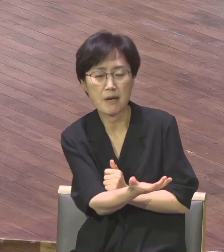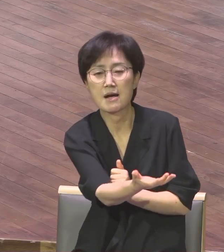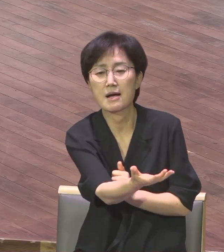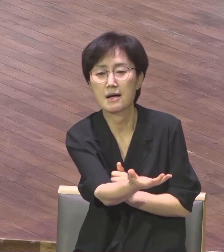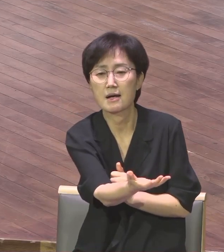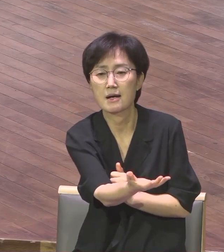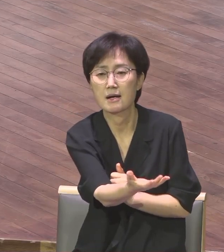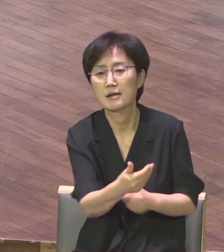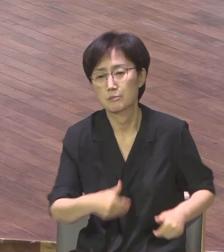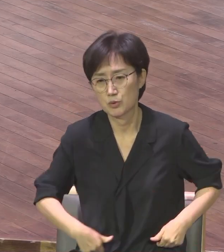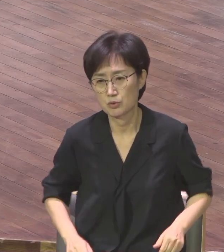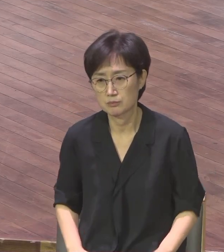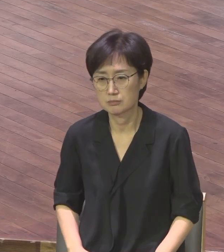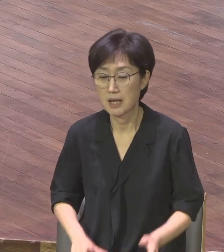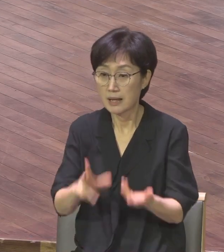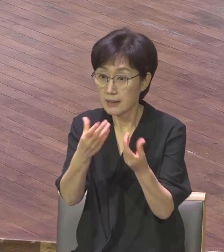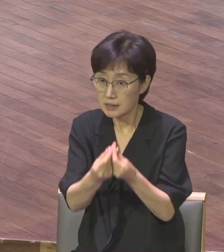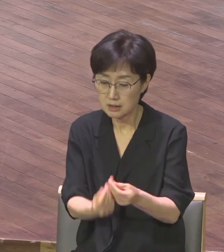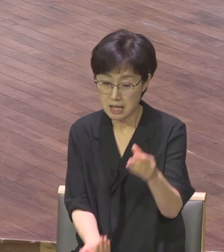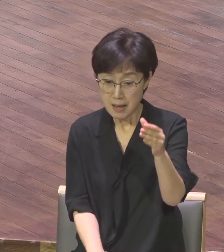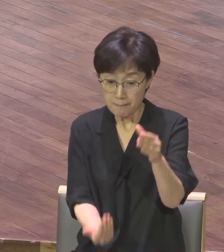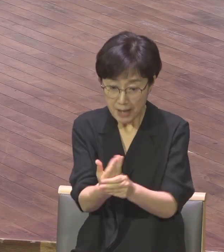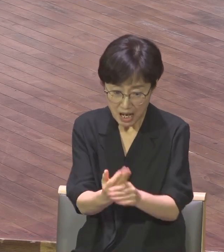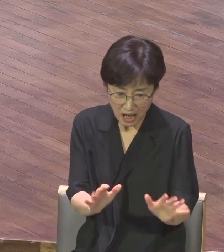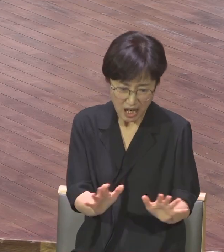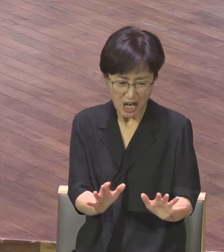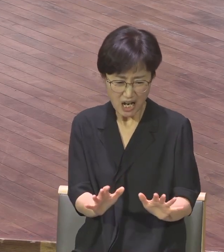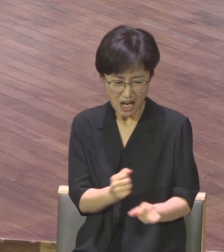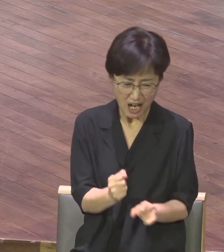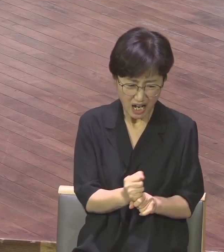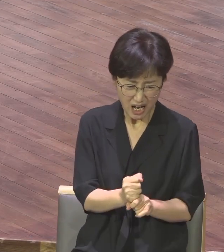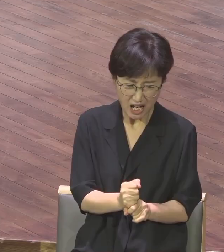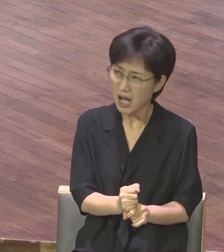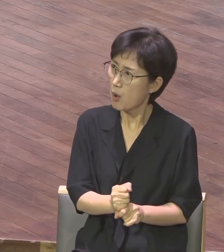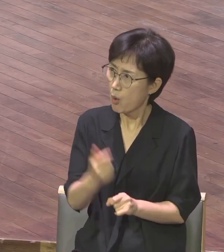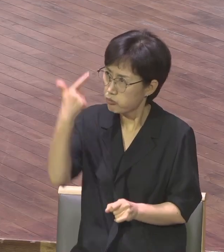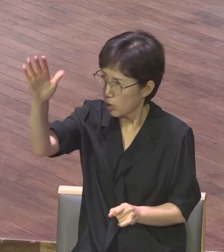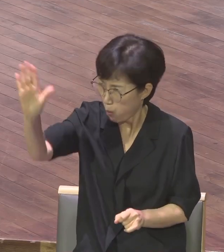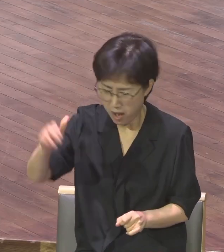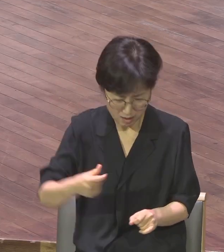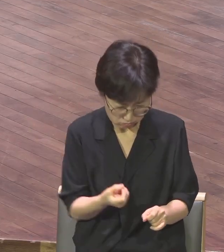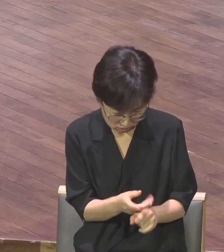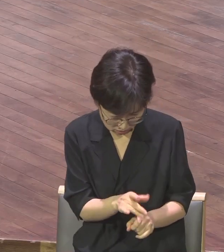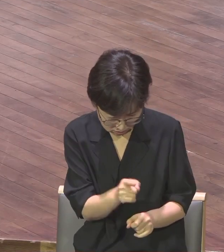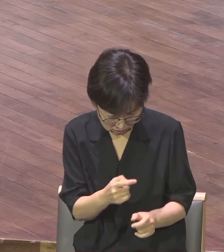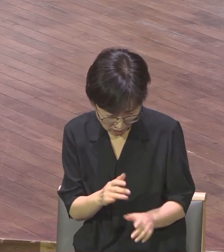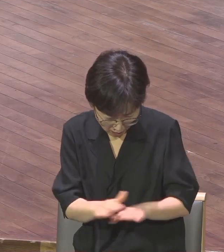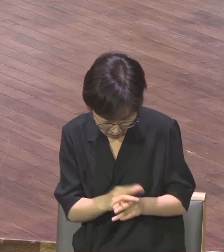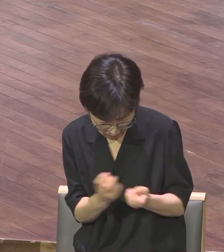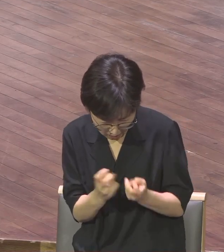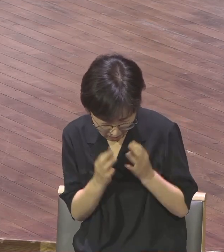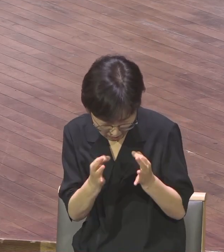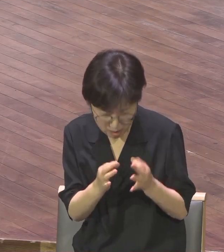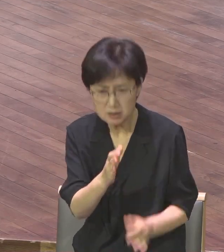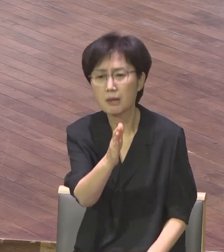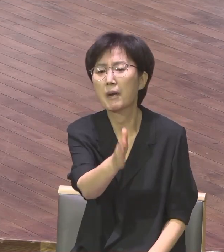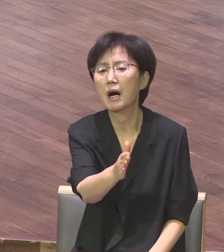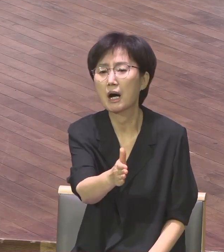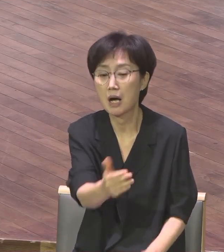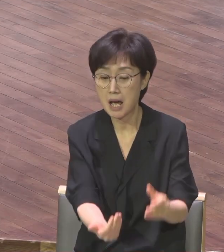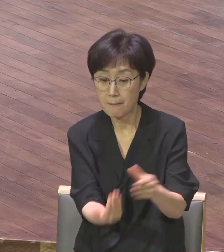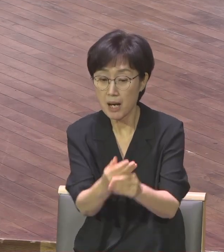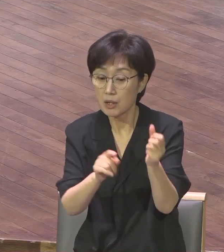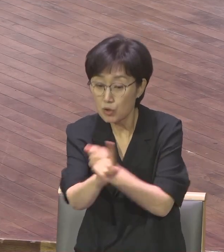사고가 터졌는데도 그 사고가 왜 났는지 하나님 물어보고 이 사람에게 복음 전하라고. 물질적